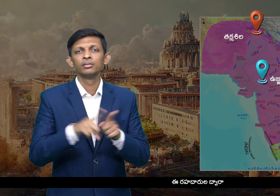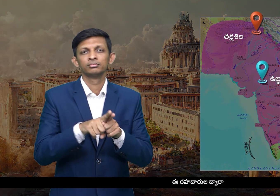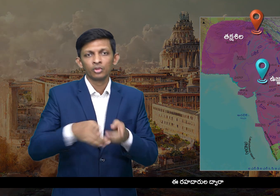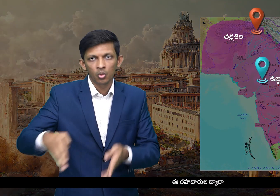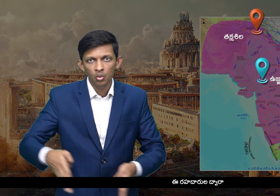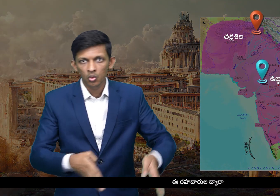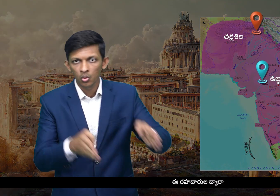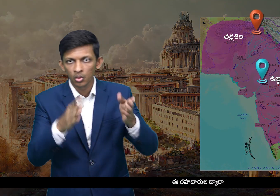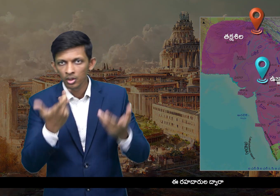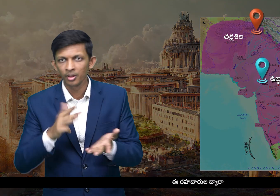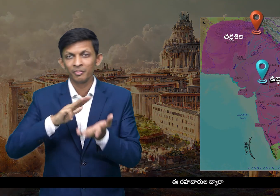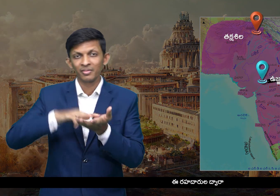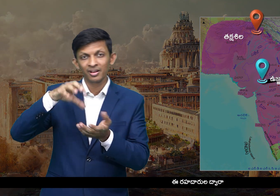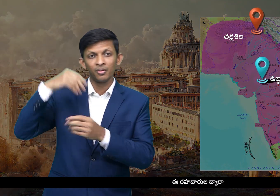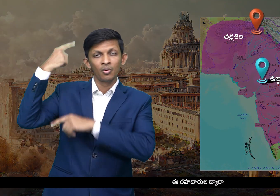ఈ రహదారుల ద్వారా